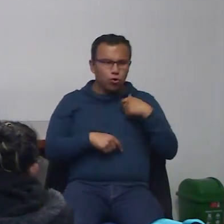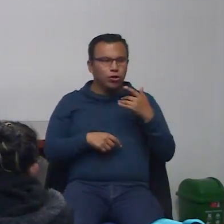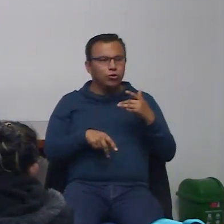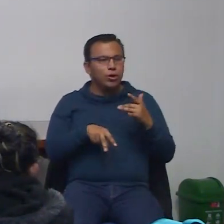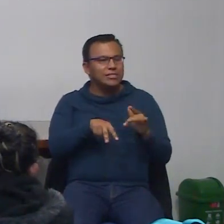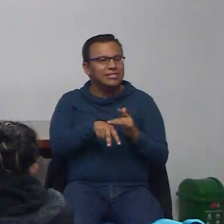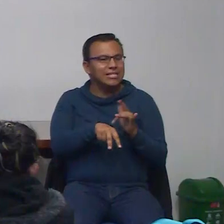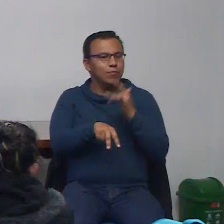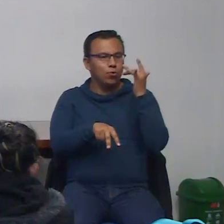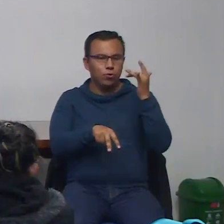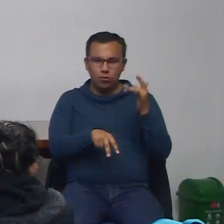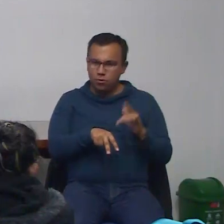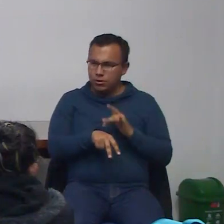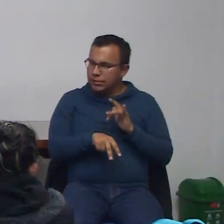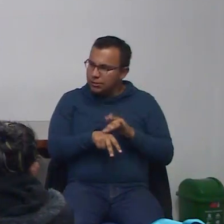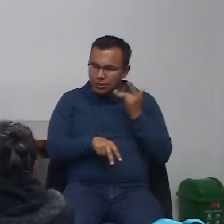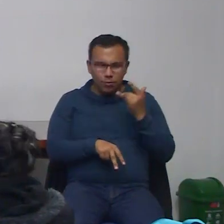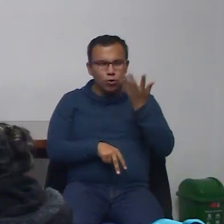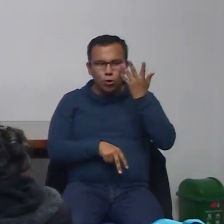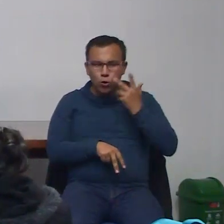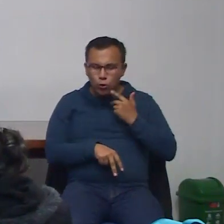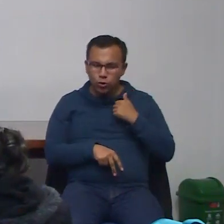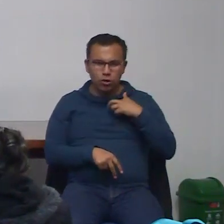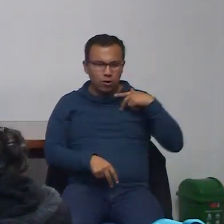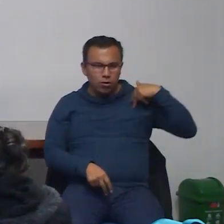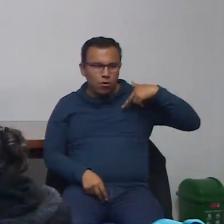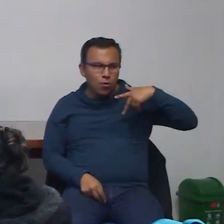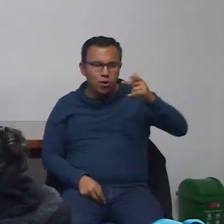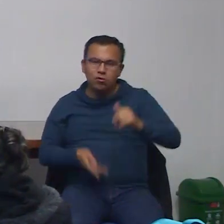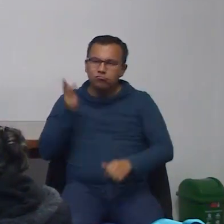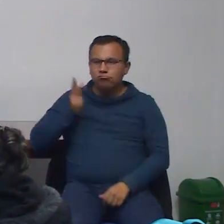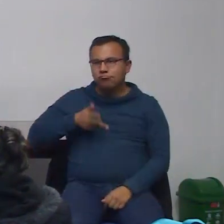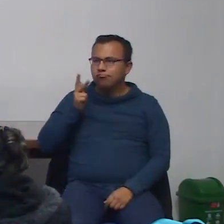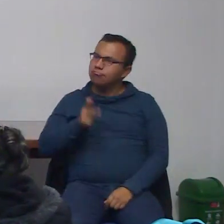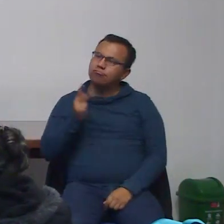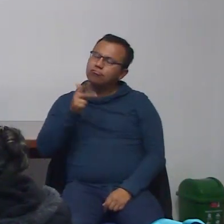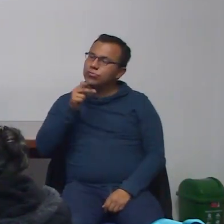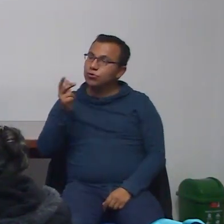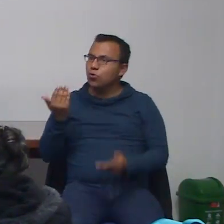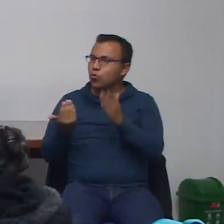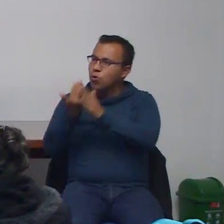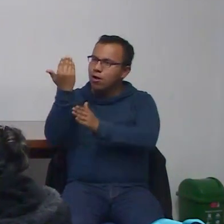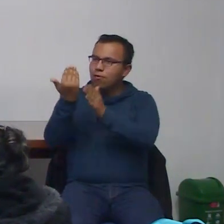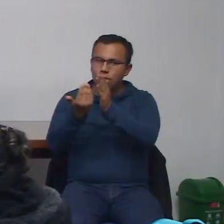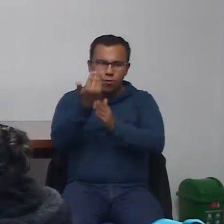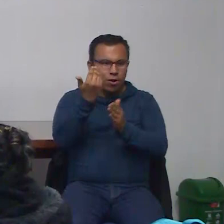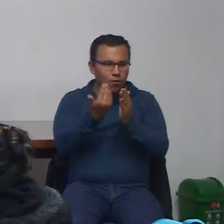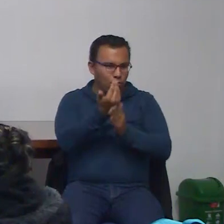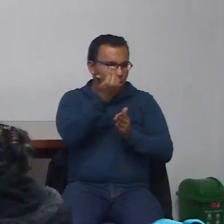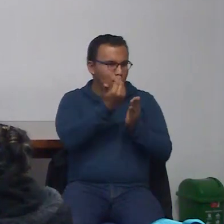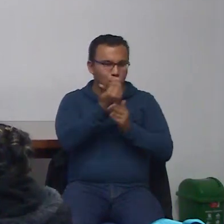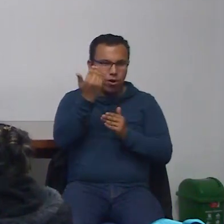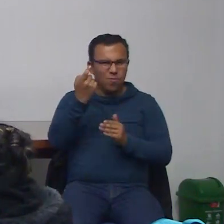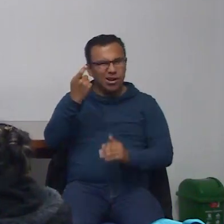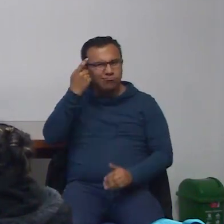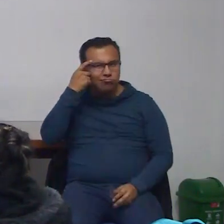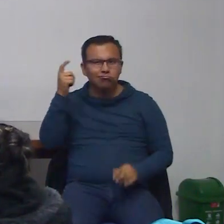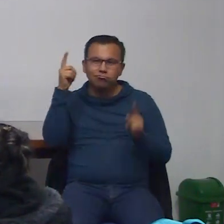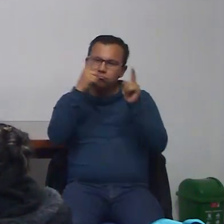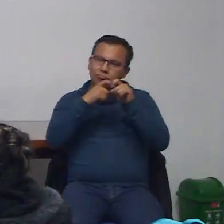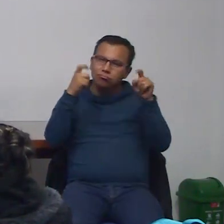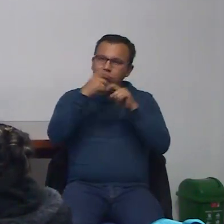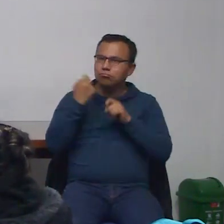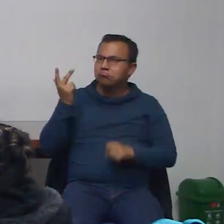estímulos en mi día a día como caminar en la calle para crear para pensar